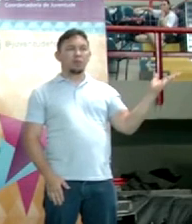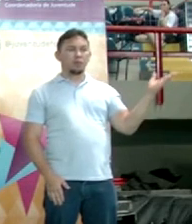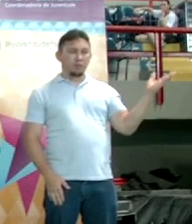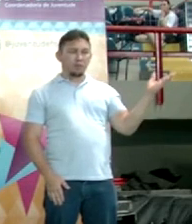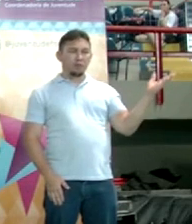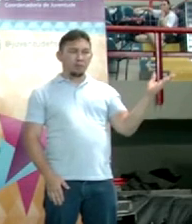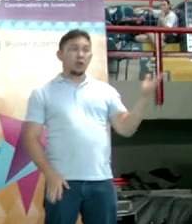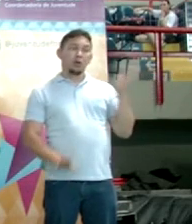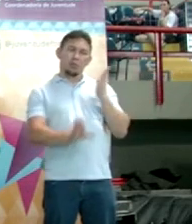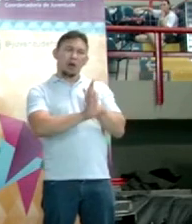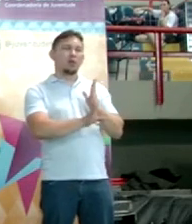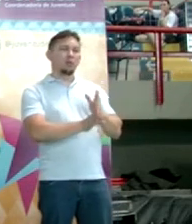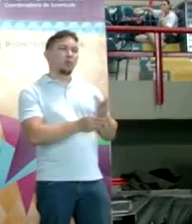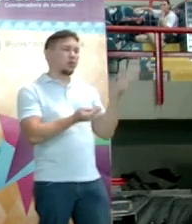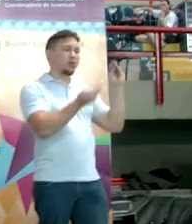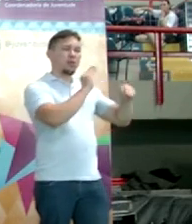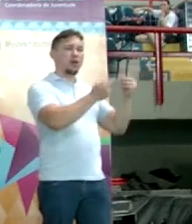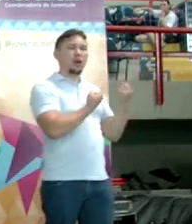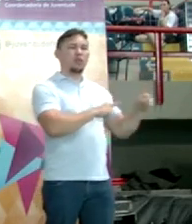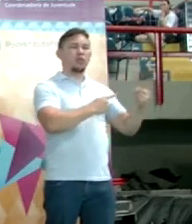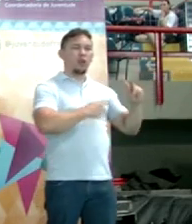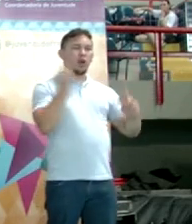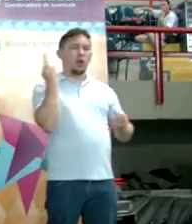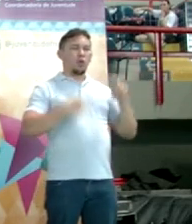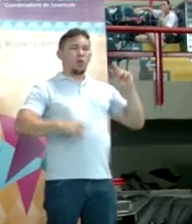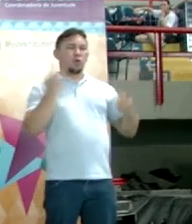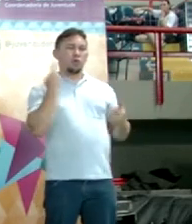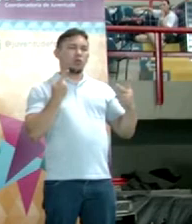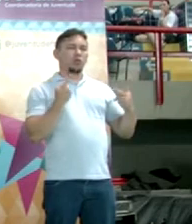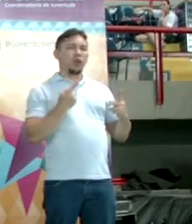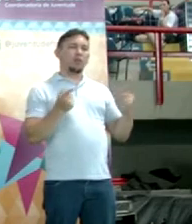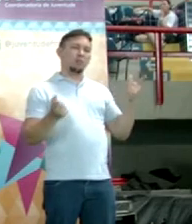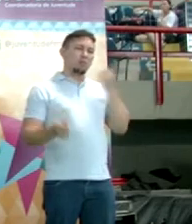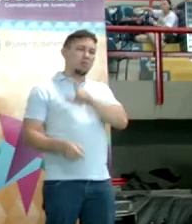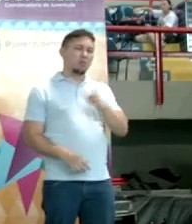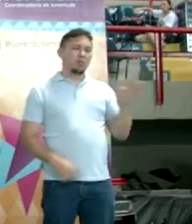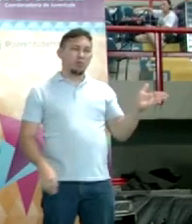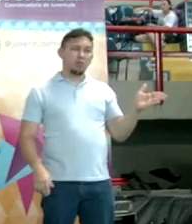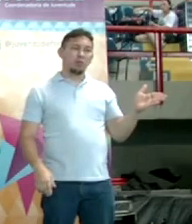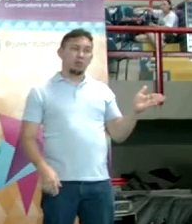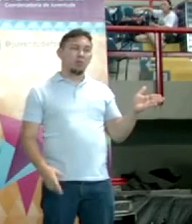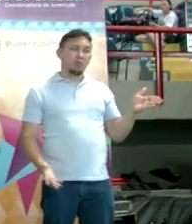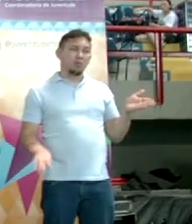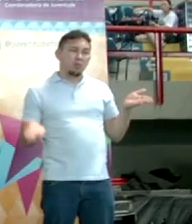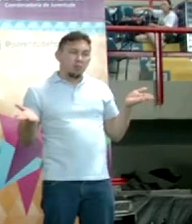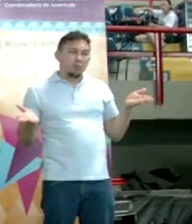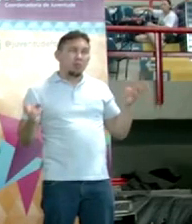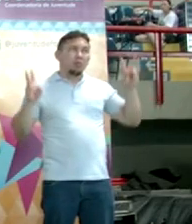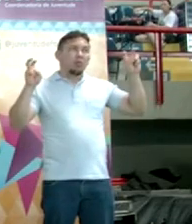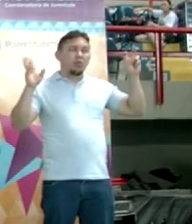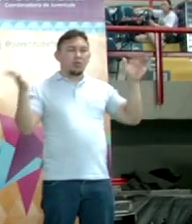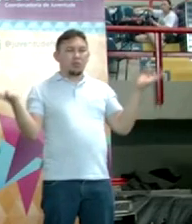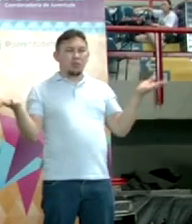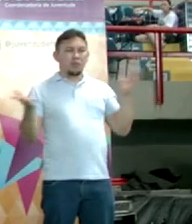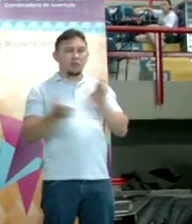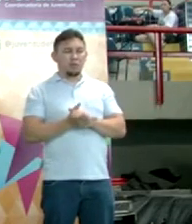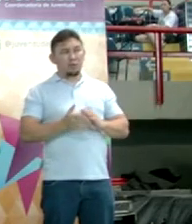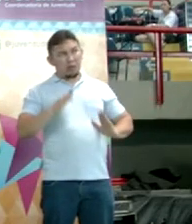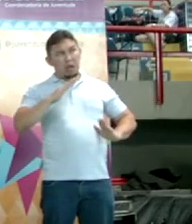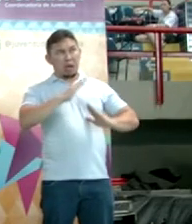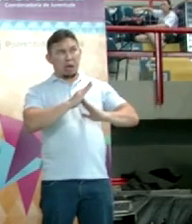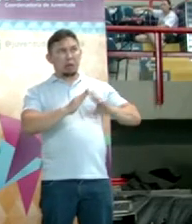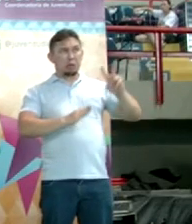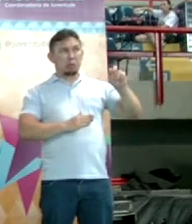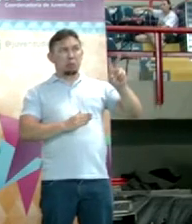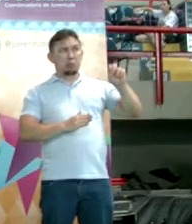Mas foi por estimulação hormonal, gamete, tudo isso. Essa parte. Então é uma faixa no caso. Então acho que até os 50 anos